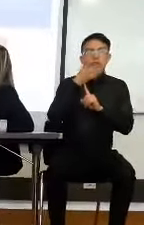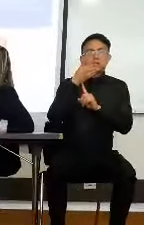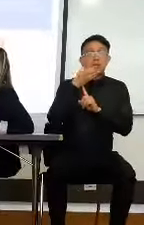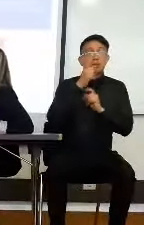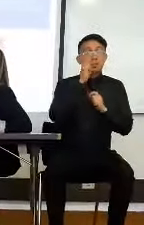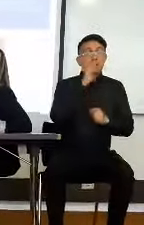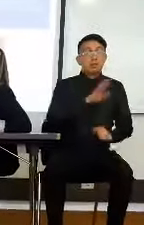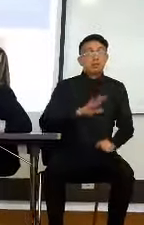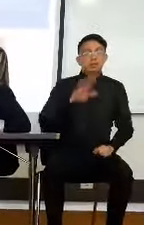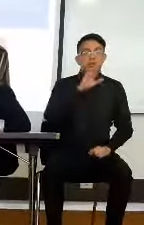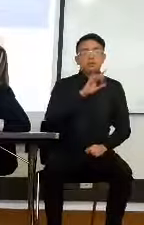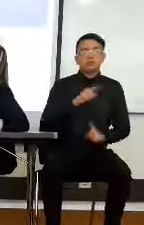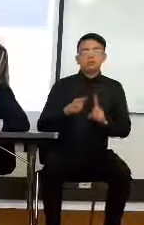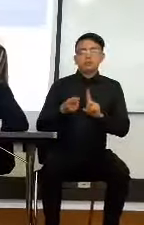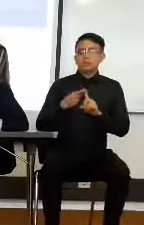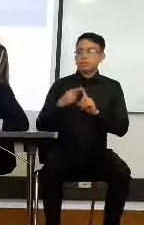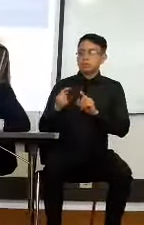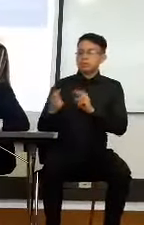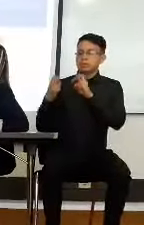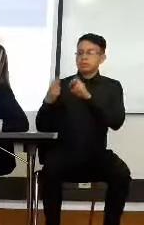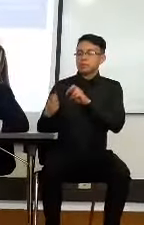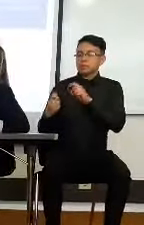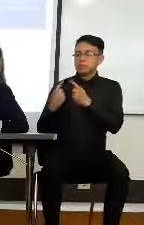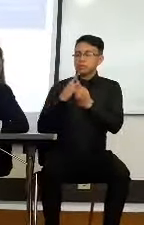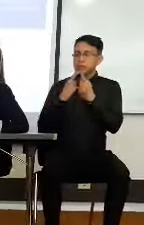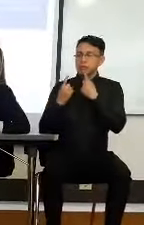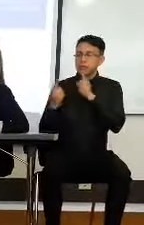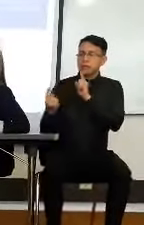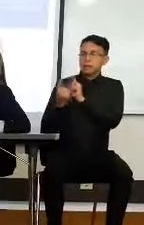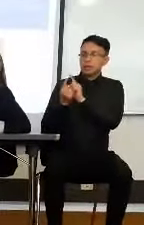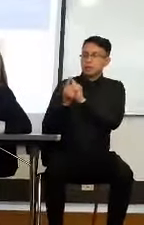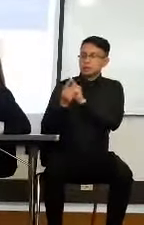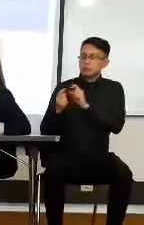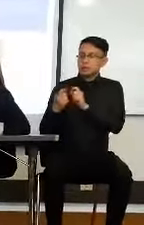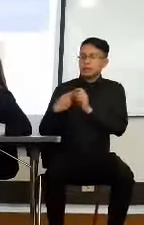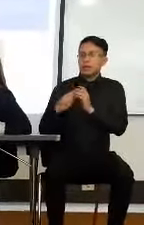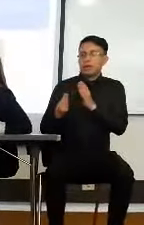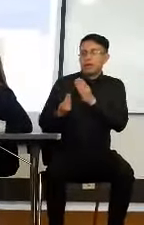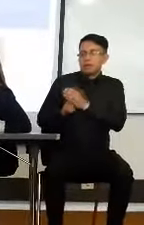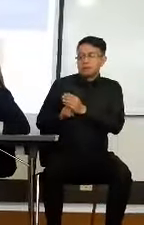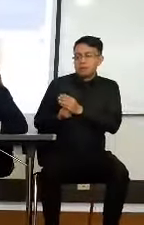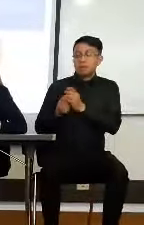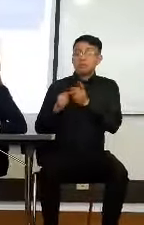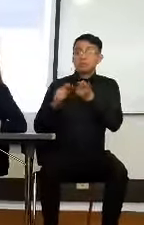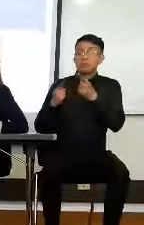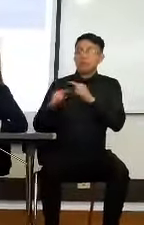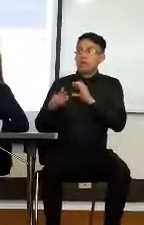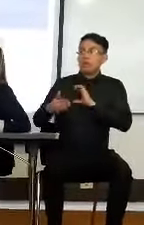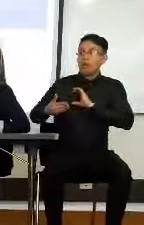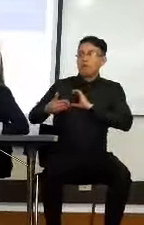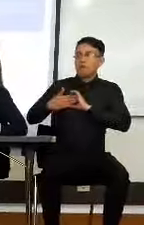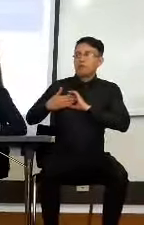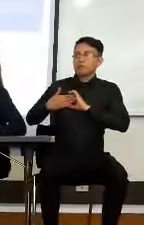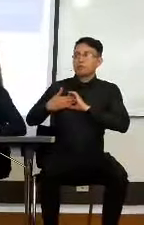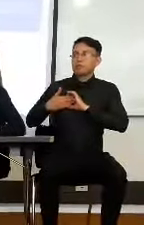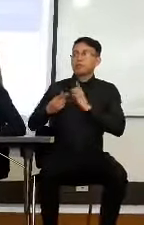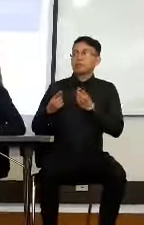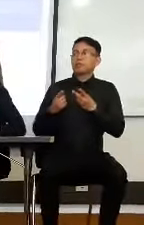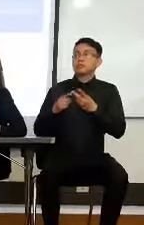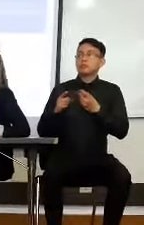primera es que se genere un espacio de encuentro con la persona con discapacidad que garantice además intimidad y confidencialidad. Y otro con la familia o